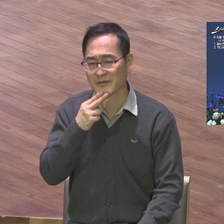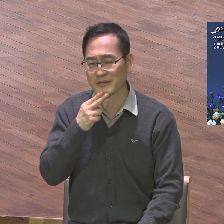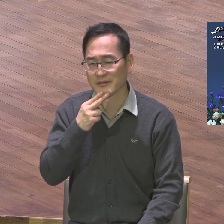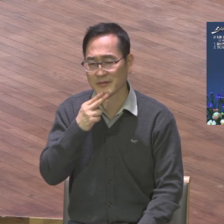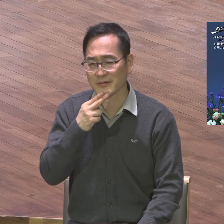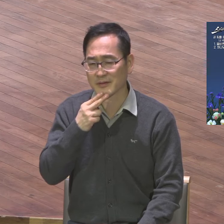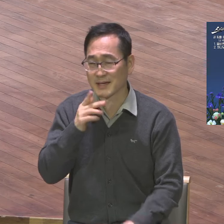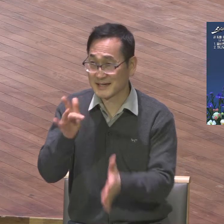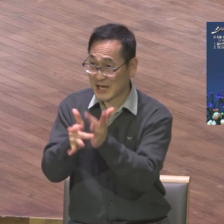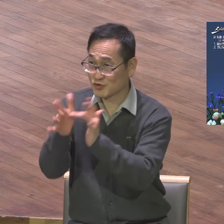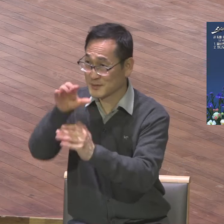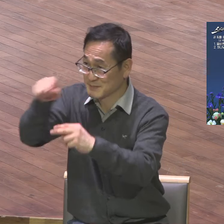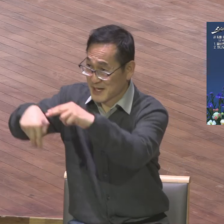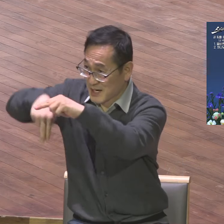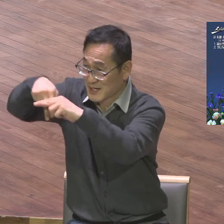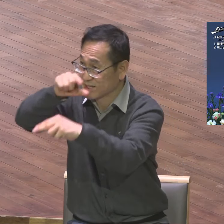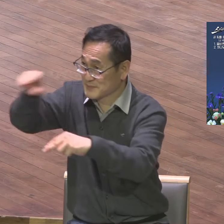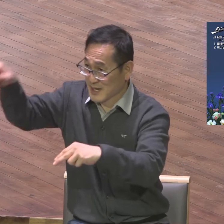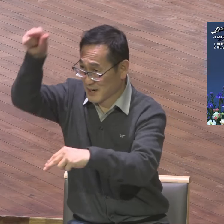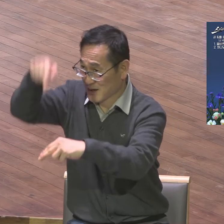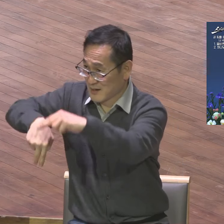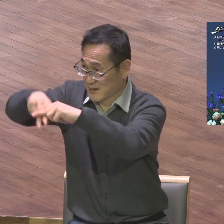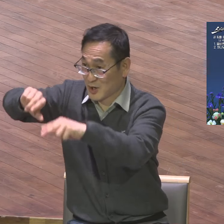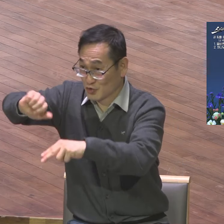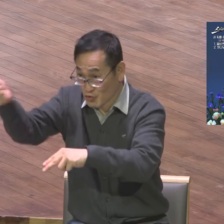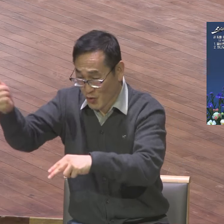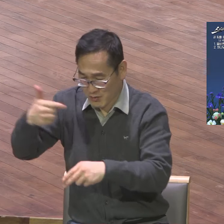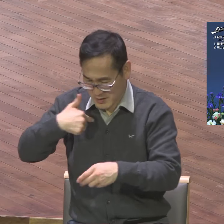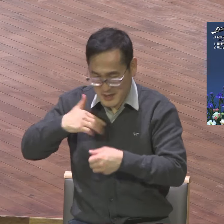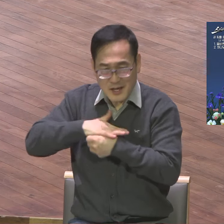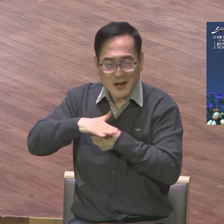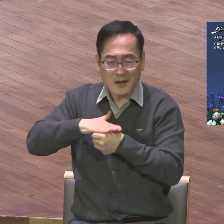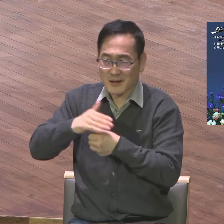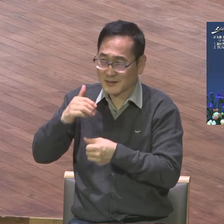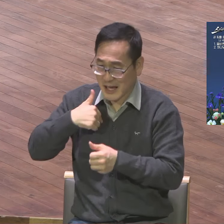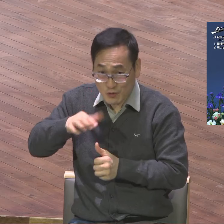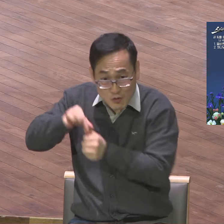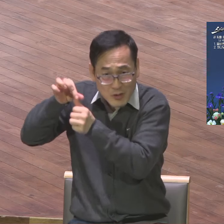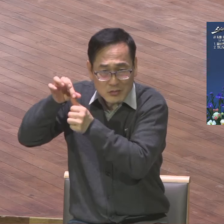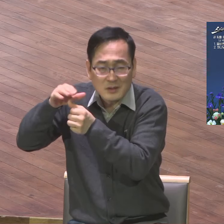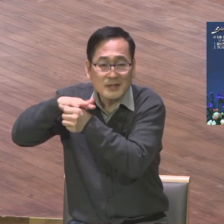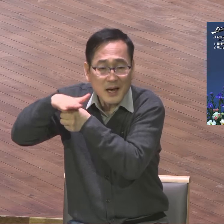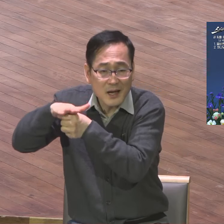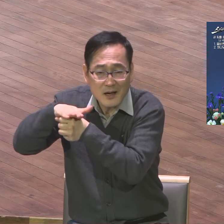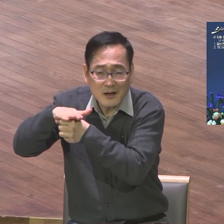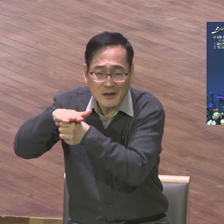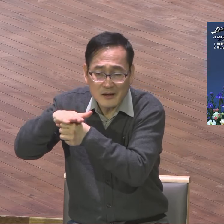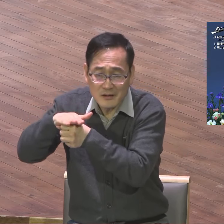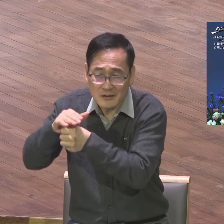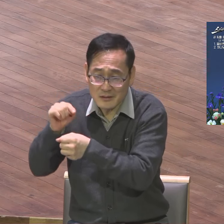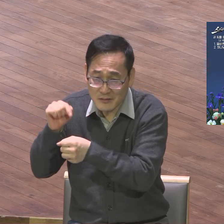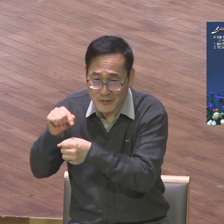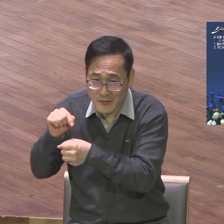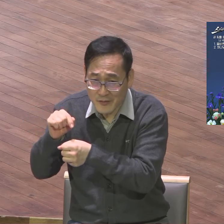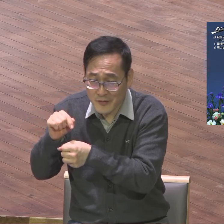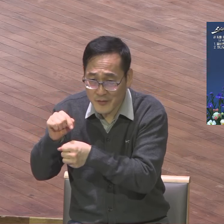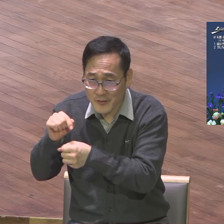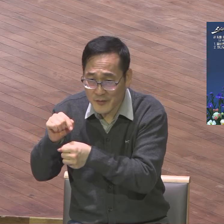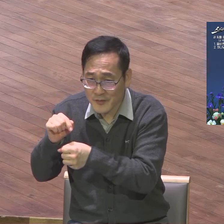독생자를 죽이기까지 나를 구원해 주신 그 사랑이 오늘 밤에 여러분 마음에